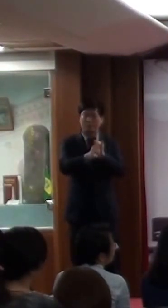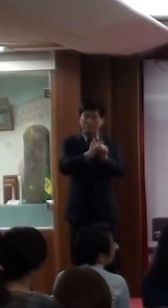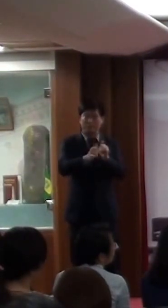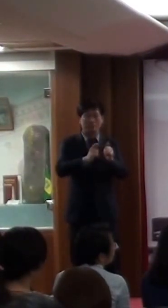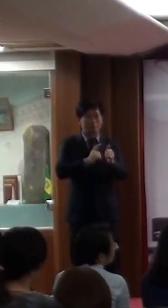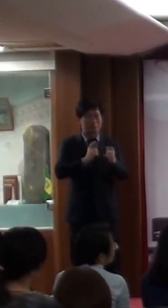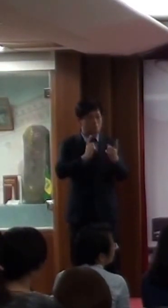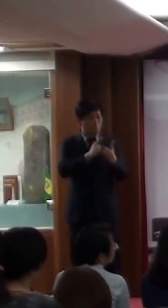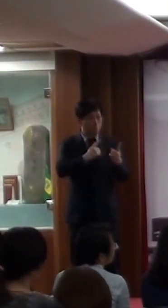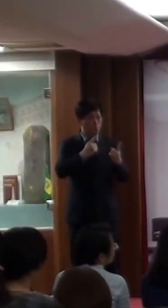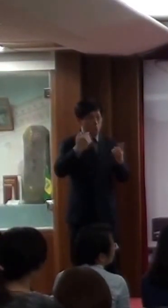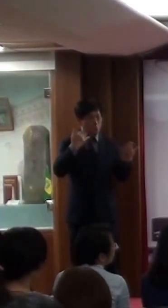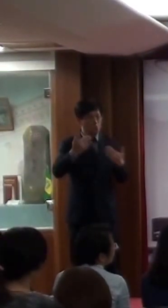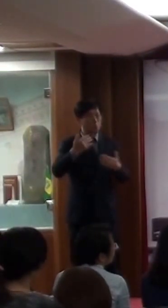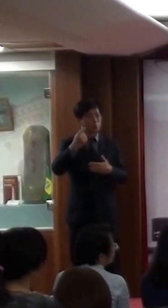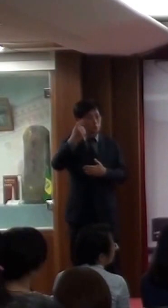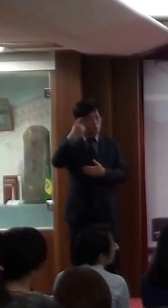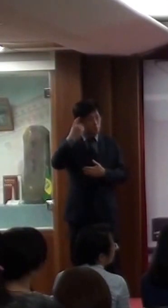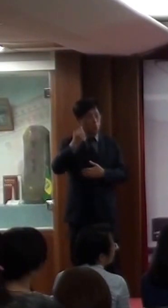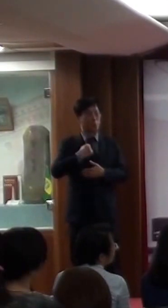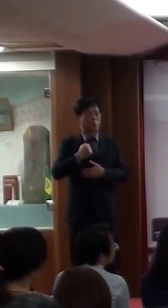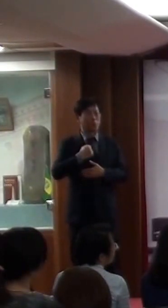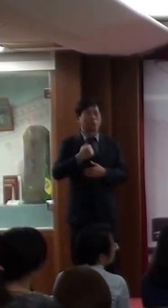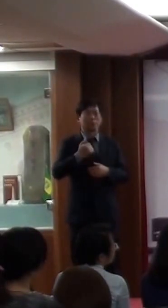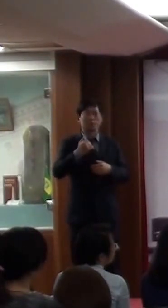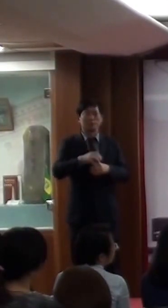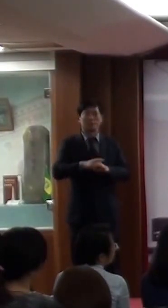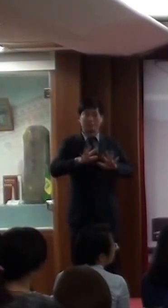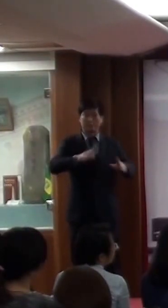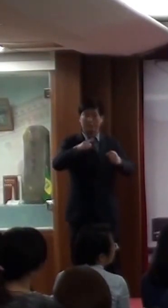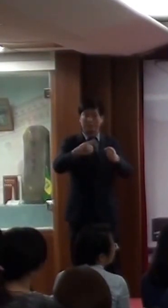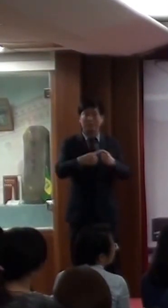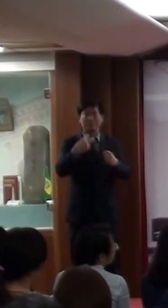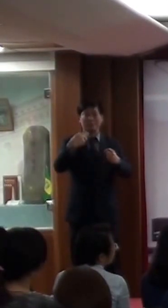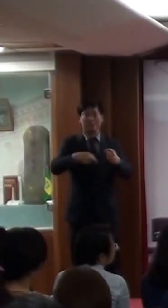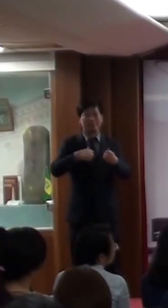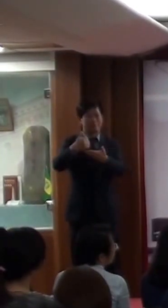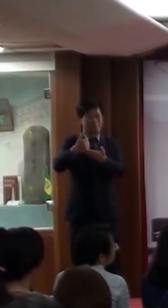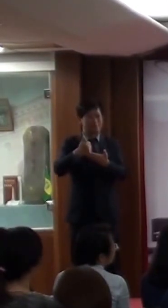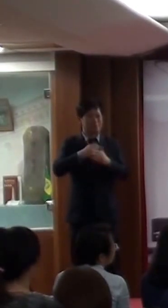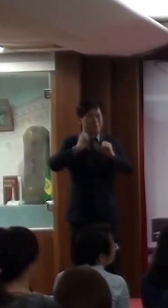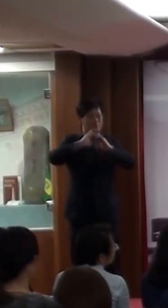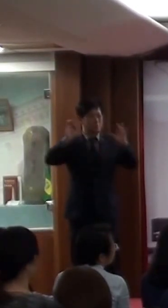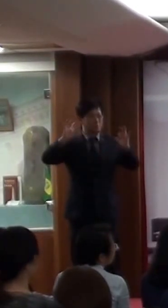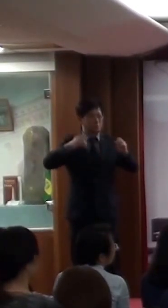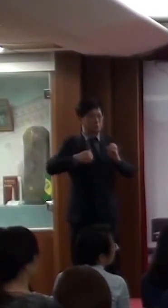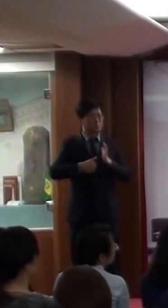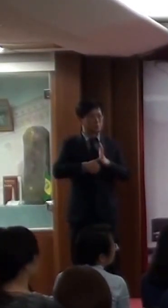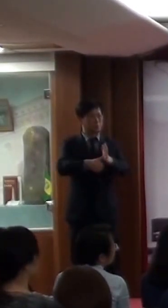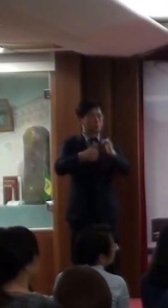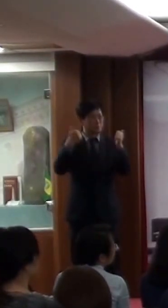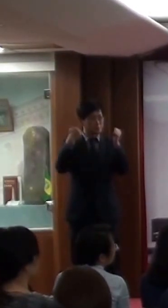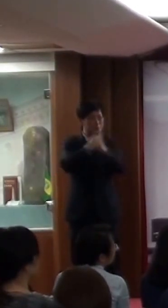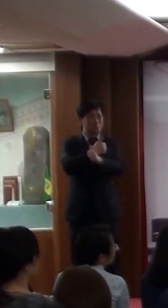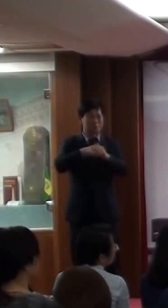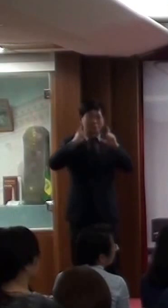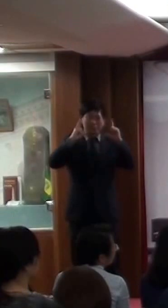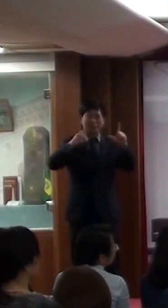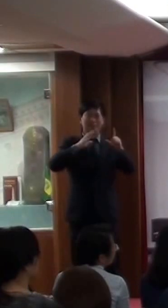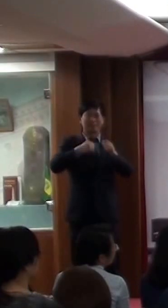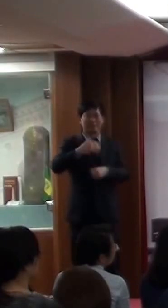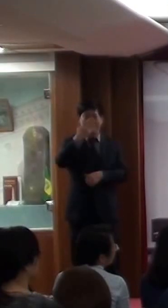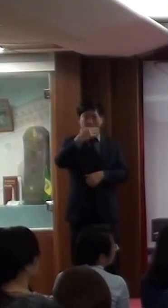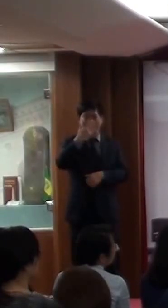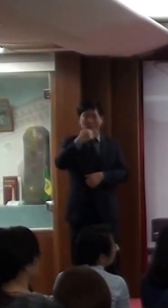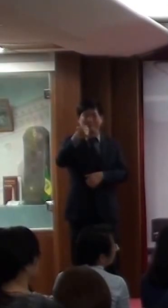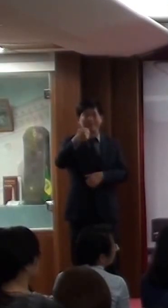的资讯是更加的了解，更加的清楚明白，今年呢也特别邀请我们的宣导大使哦，就是唐从胜这